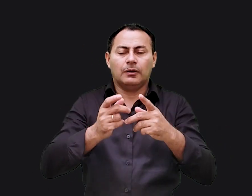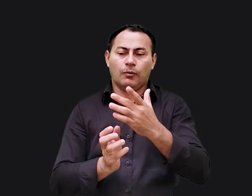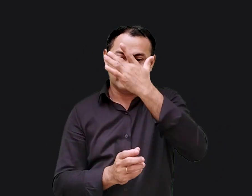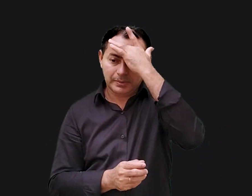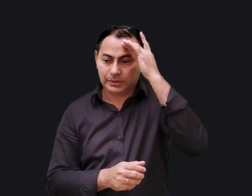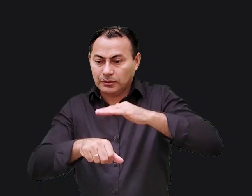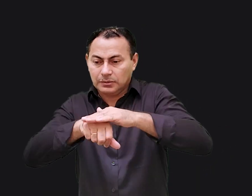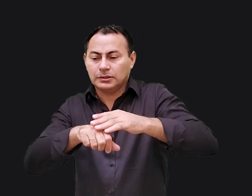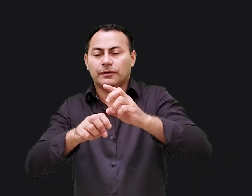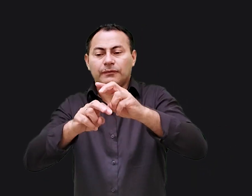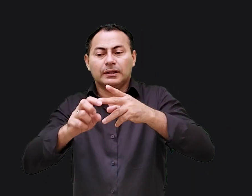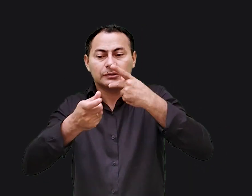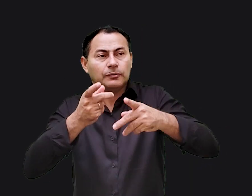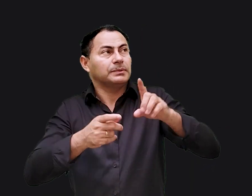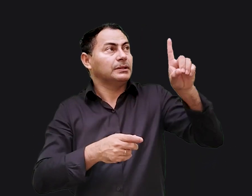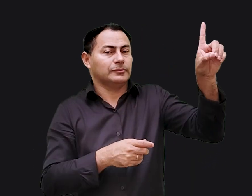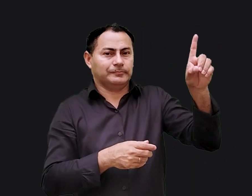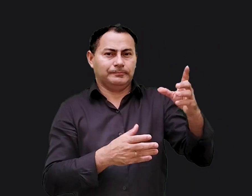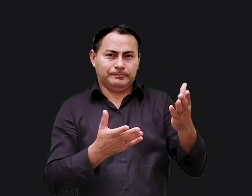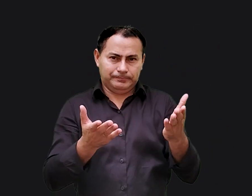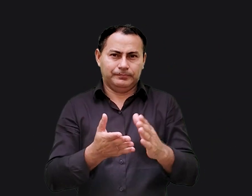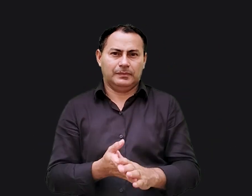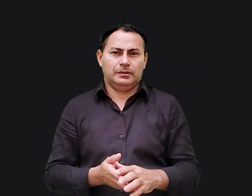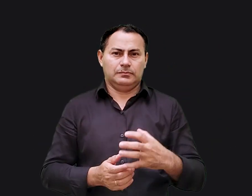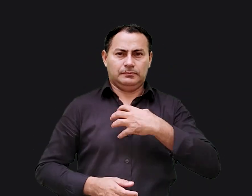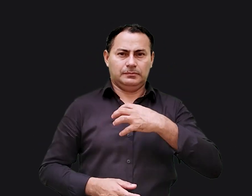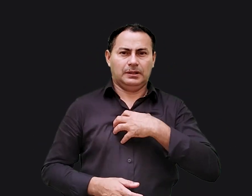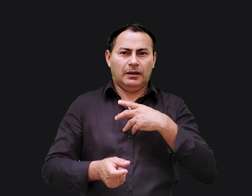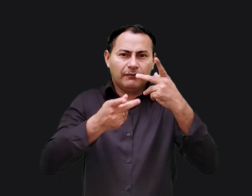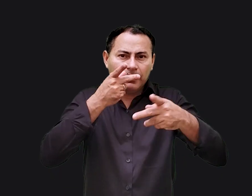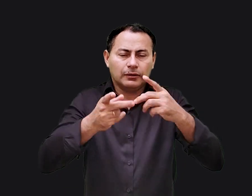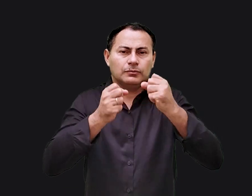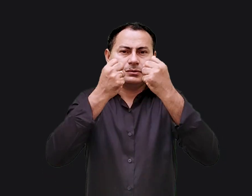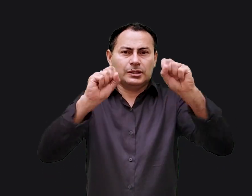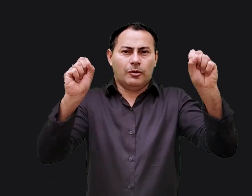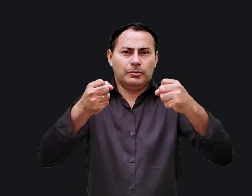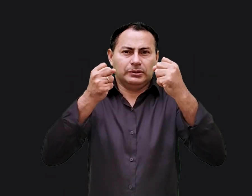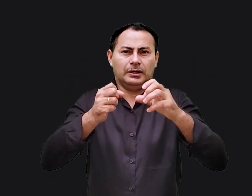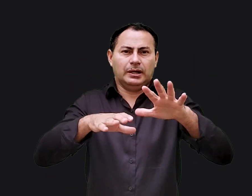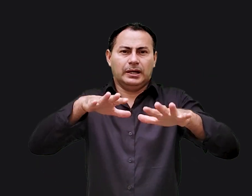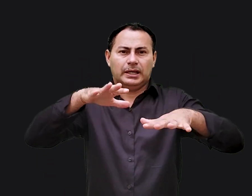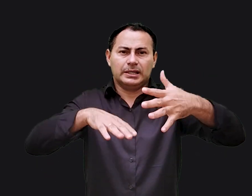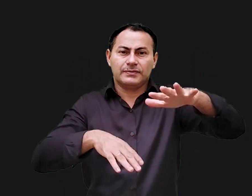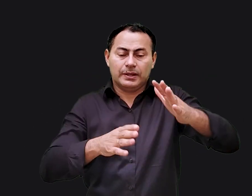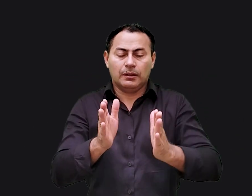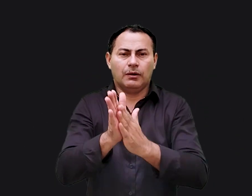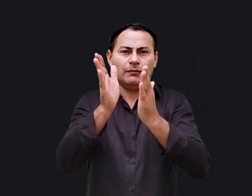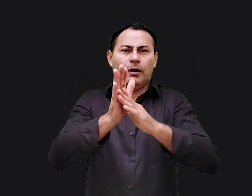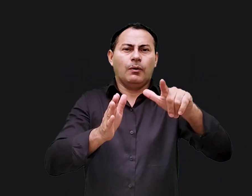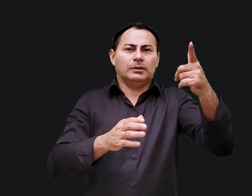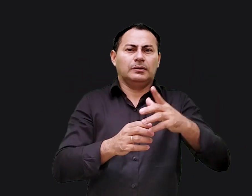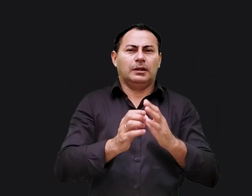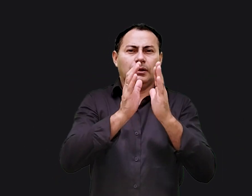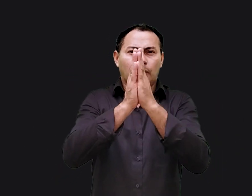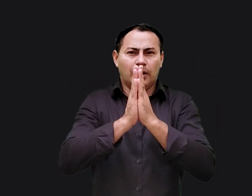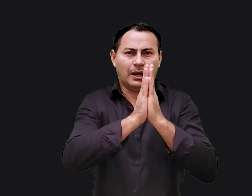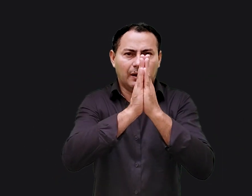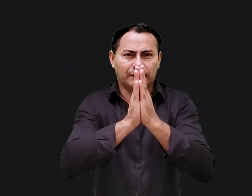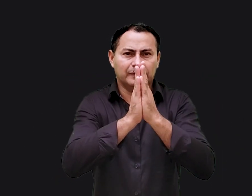falava com o homem sobre Deus. Essa é outra maneira de dizer que o salmista às vezes louvava, em outras vezes ele